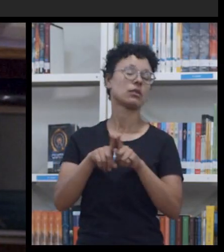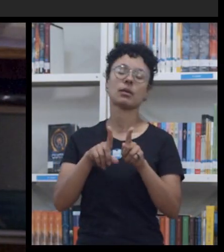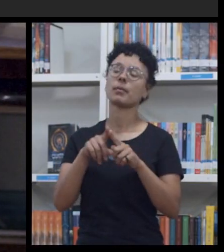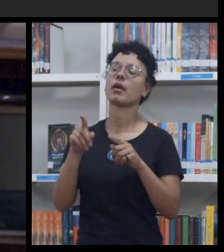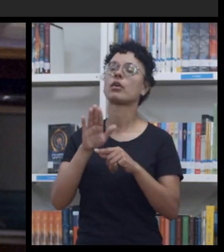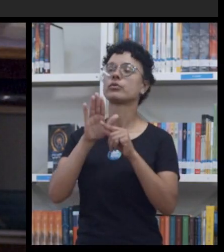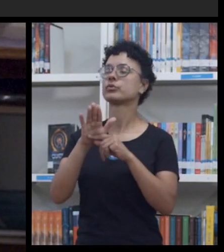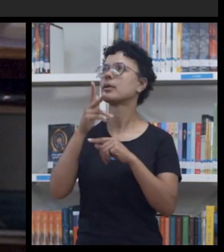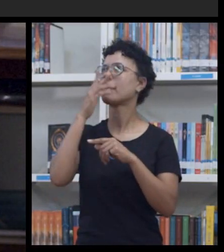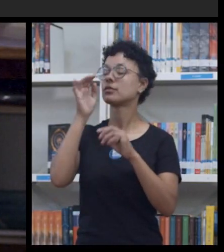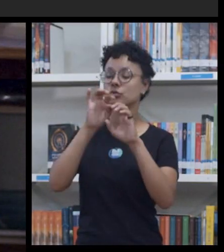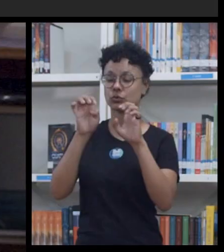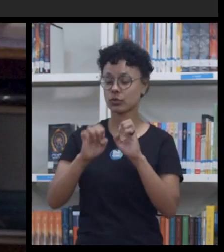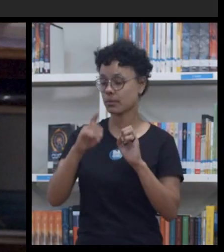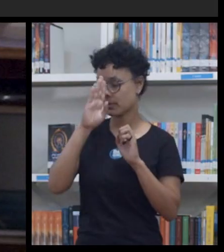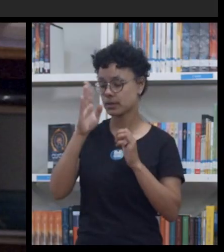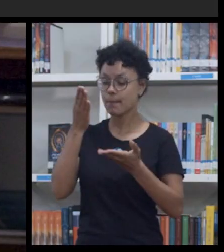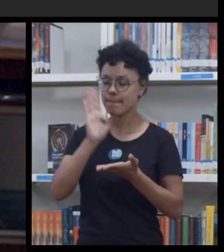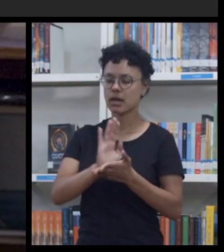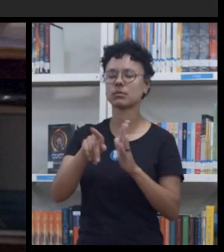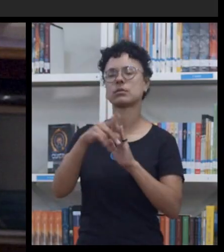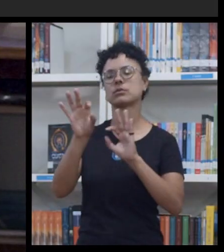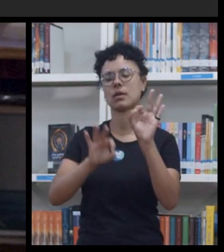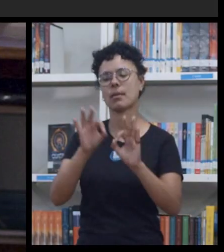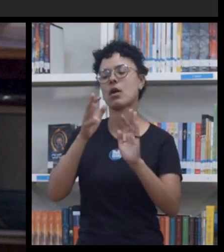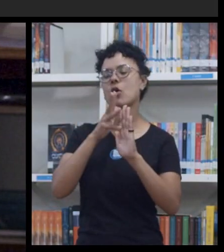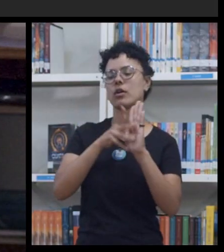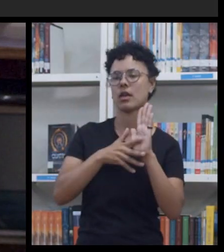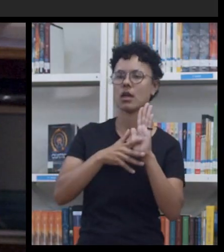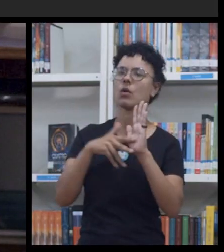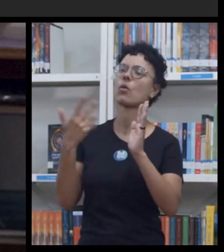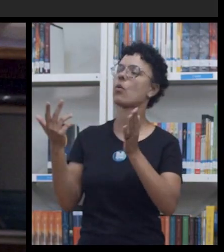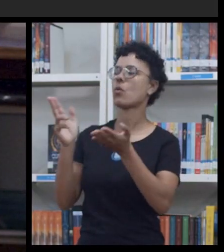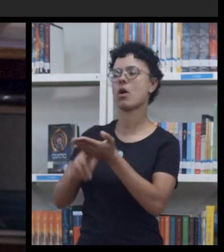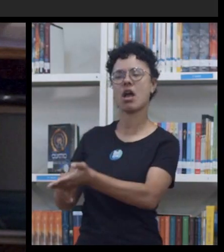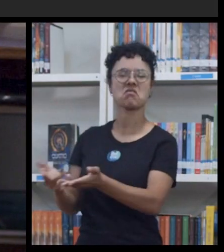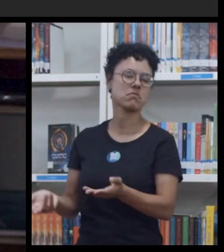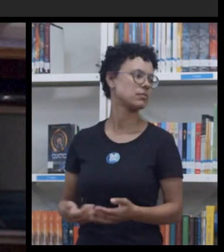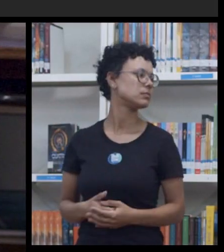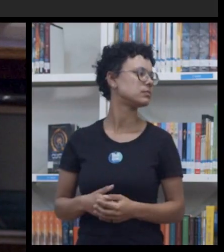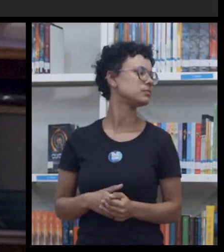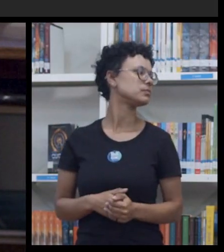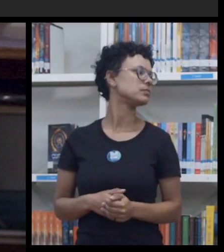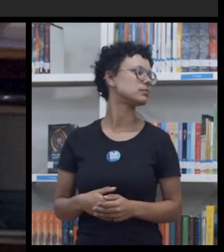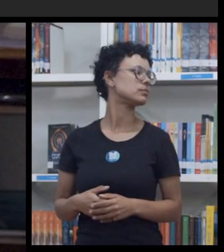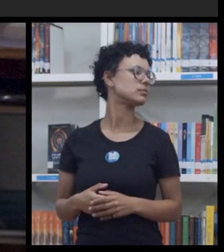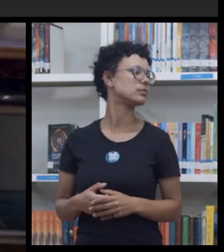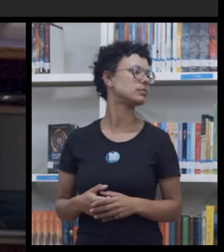trabalho que vocês vão fazer, do livro, do roteiro ou da carta, né? Enfim, do